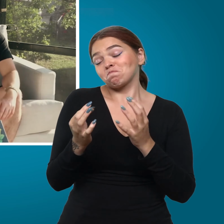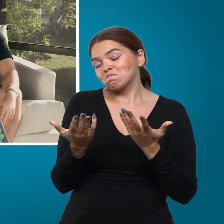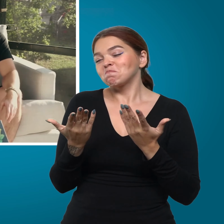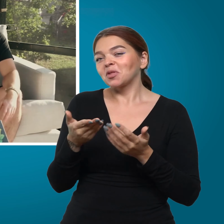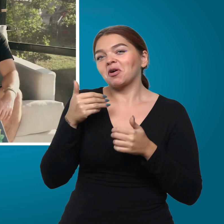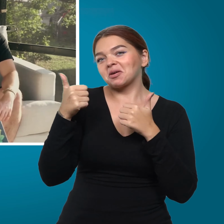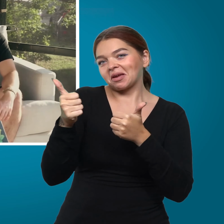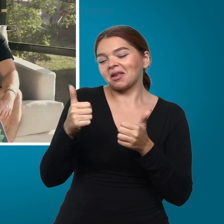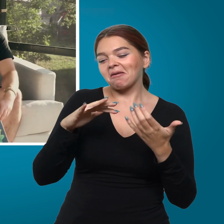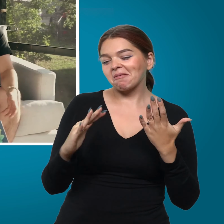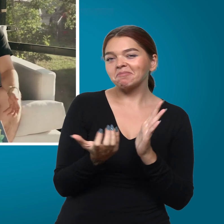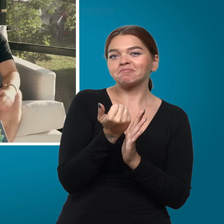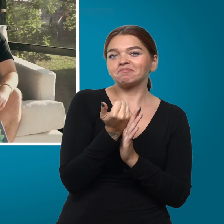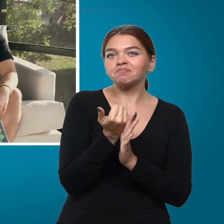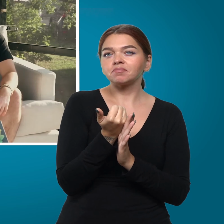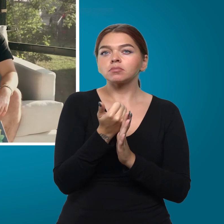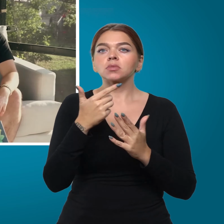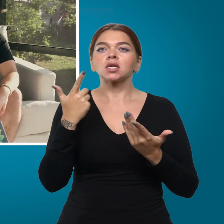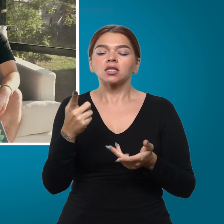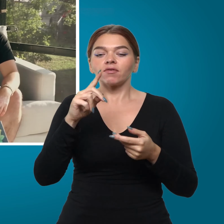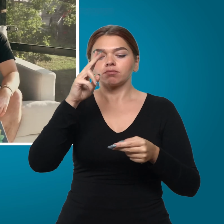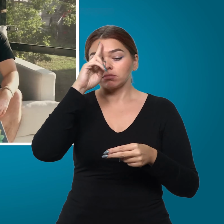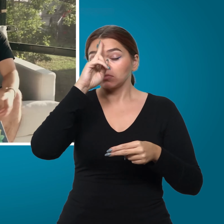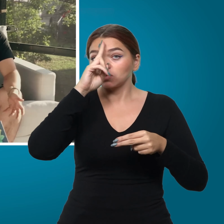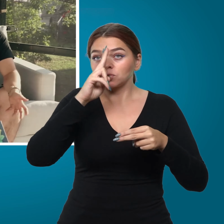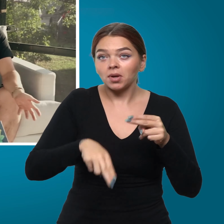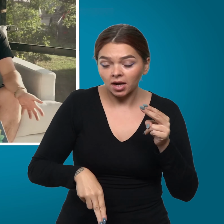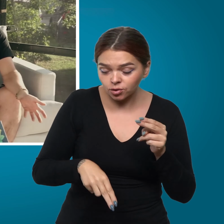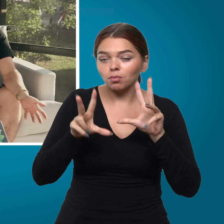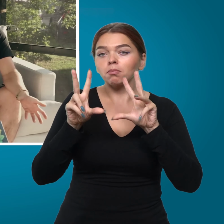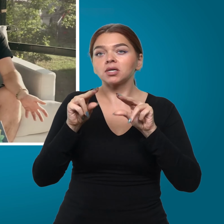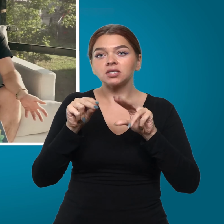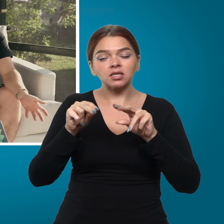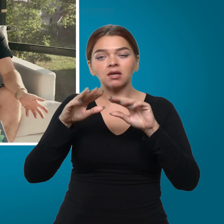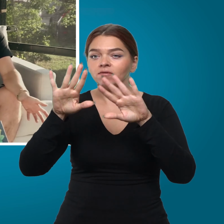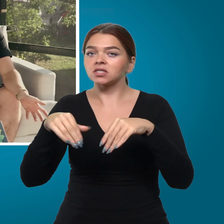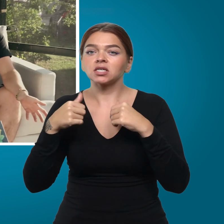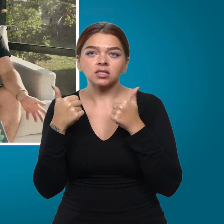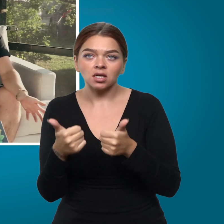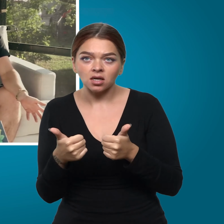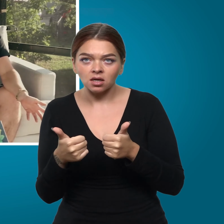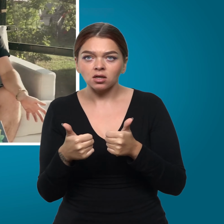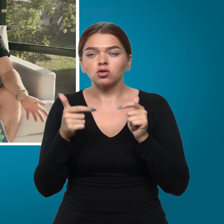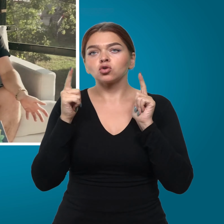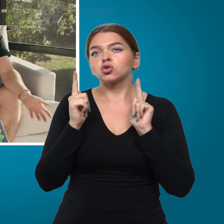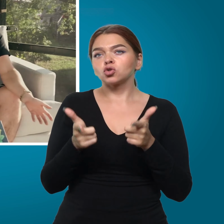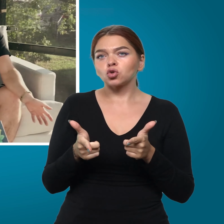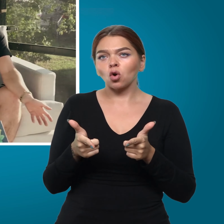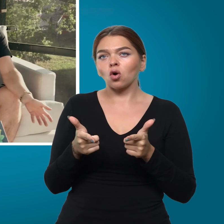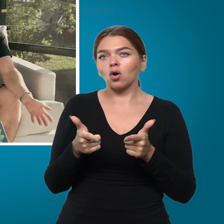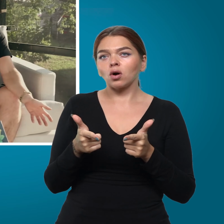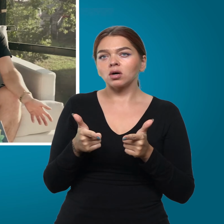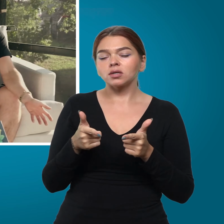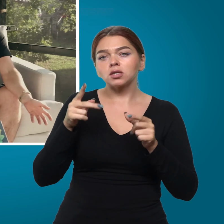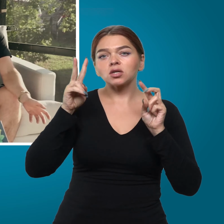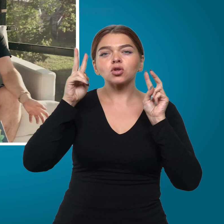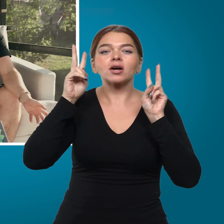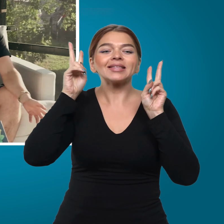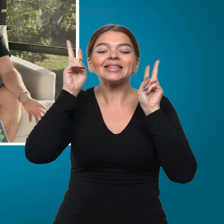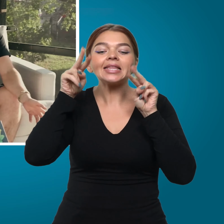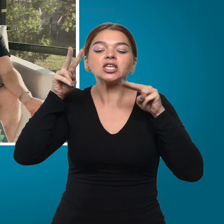netiktum įskiriu šitoj srity, tai visai gerai. Taigi, taip sakant, paskutinės akimirkos galutiniai apsisprendimai, pasisekė viskas su jais